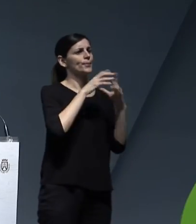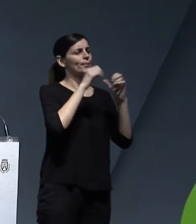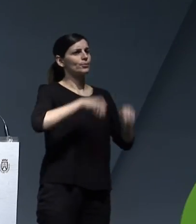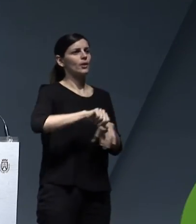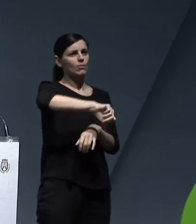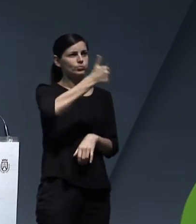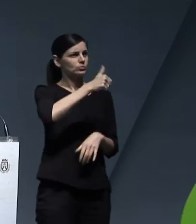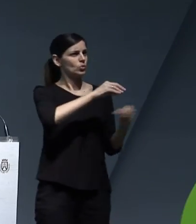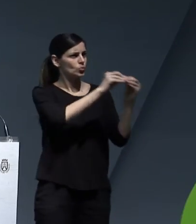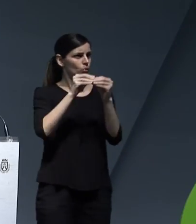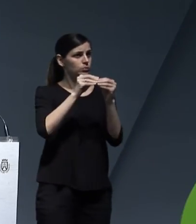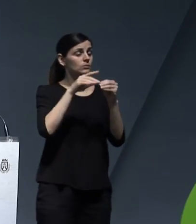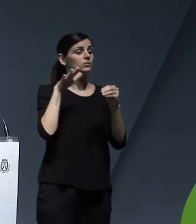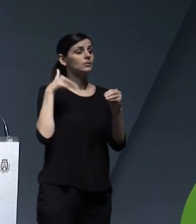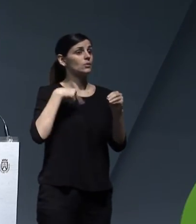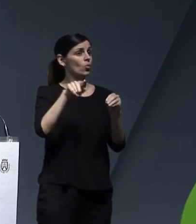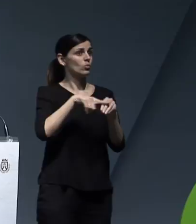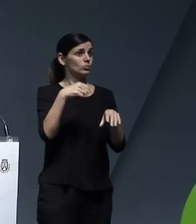trabajos de una ponencia que duró